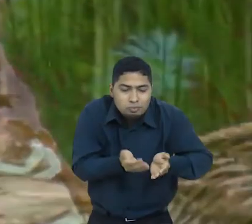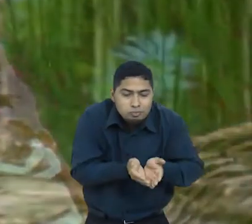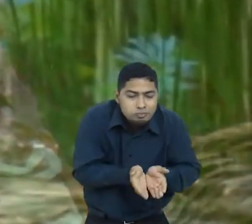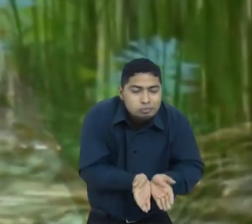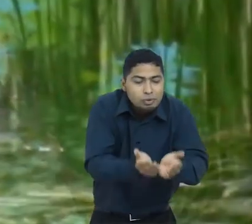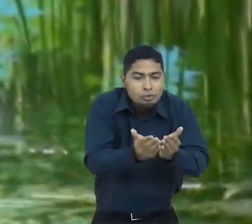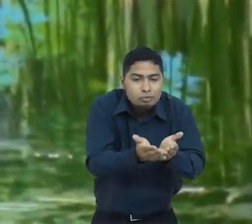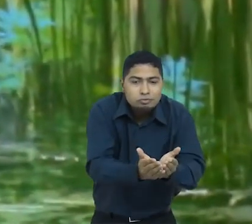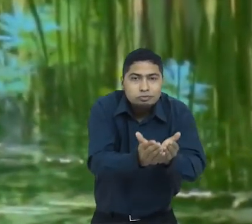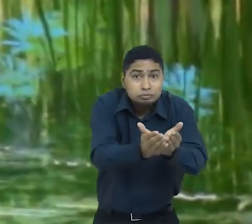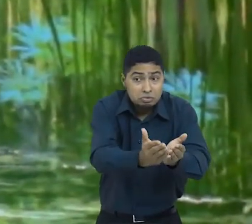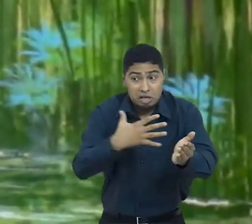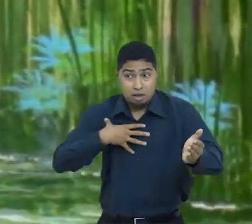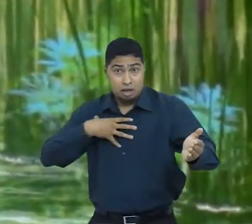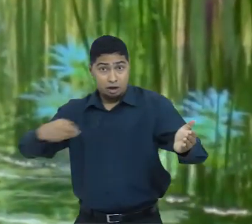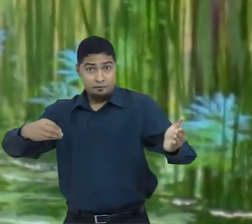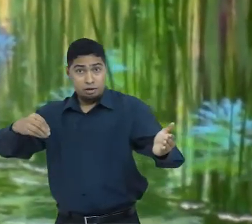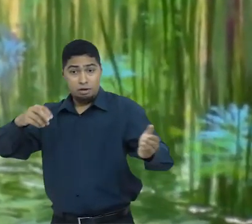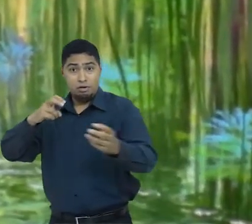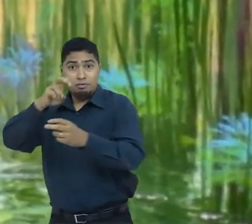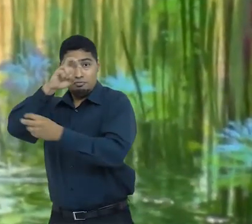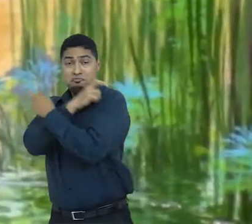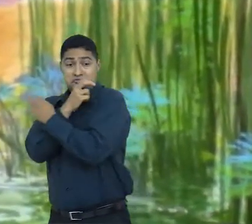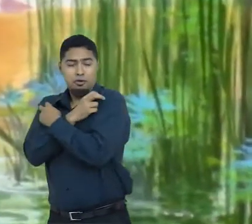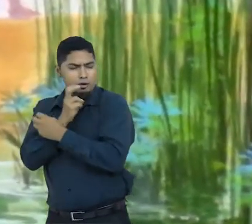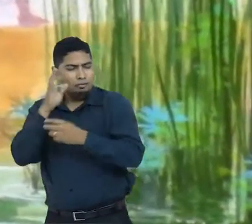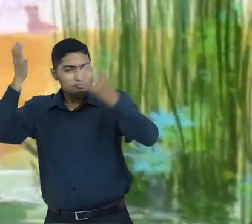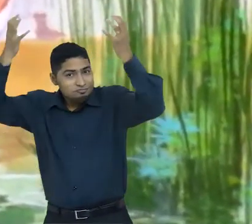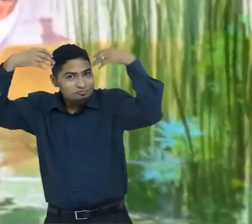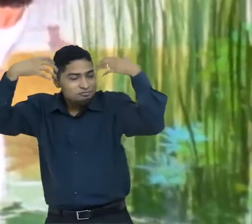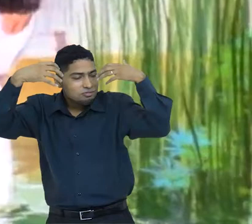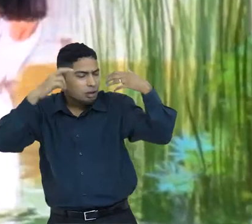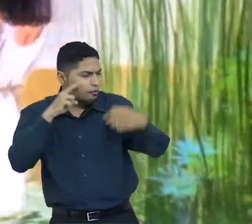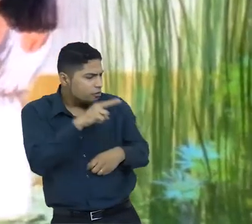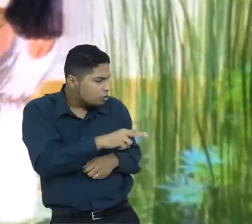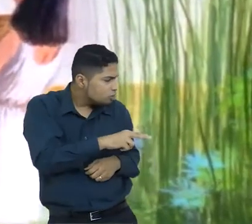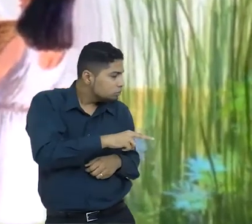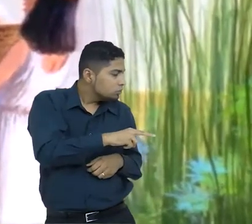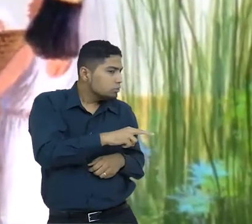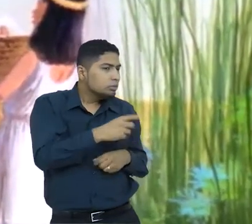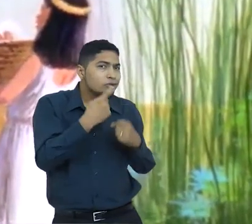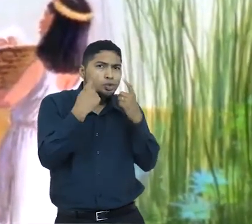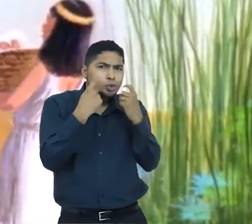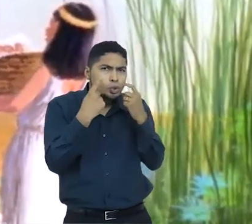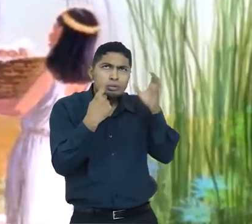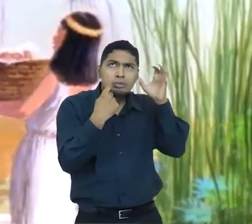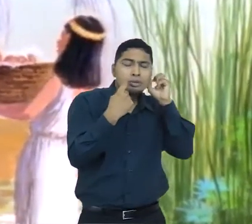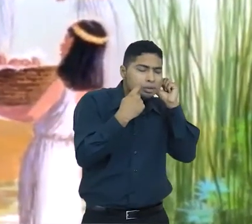do rio. Quando a filha de Faraó foi tomar banho, ela viu a cesta e, ao ver o bebê chorando, a princesa